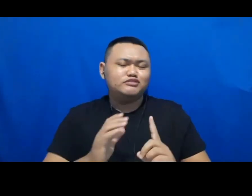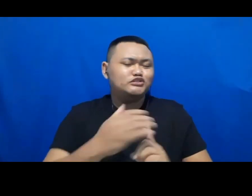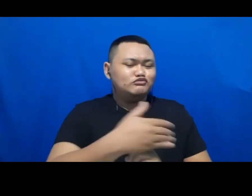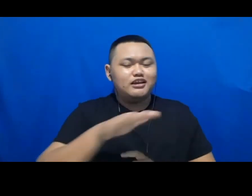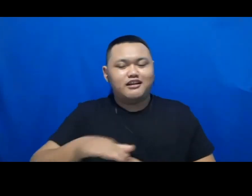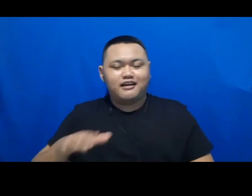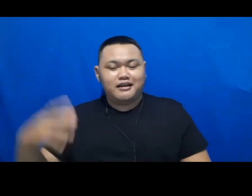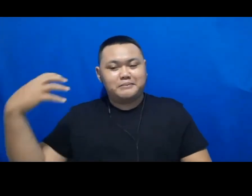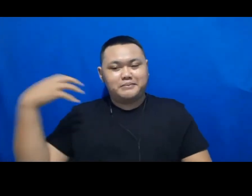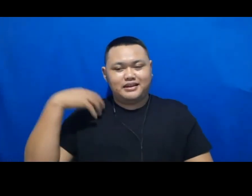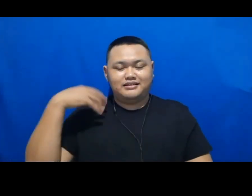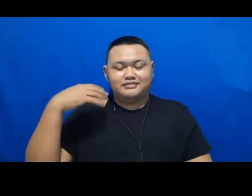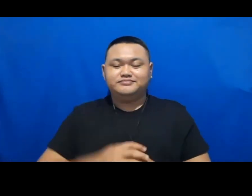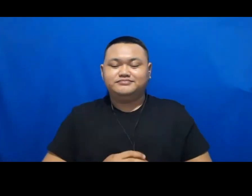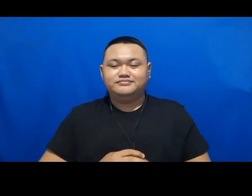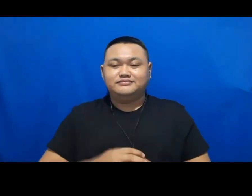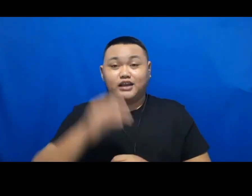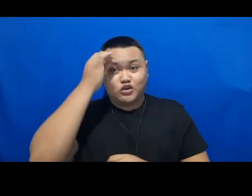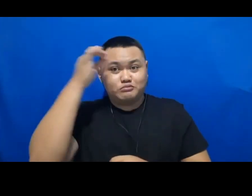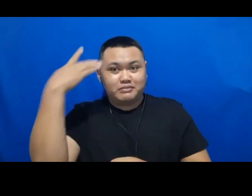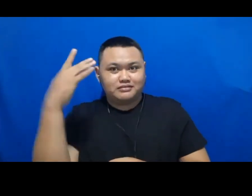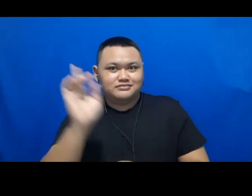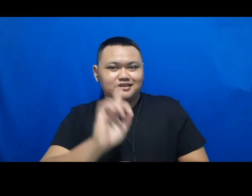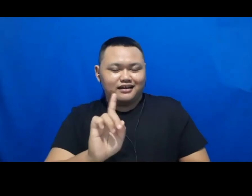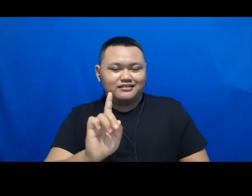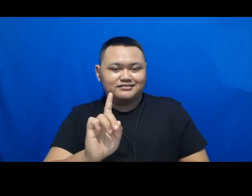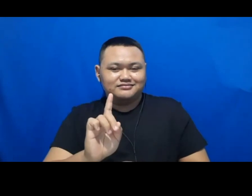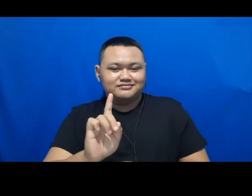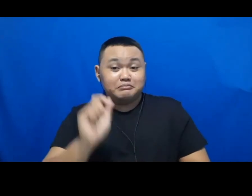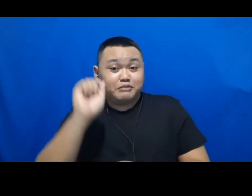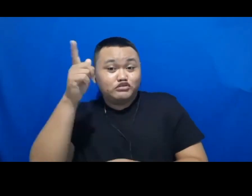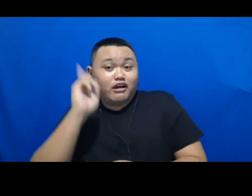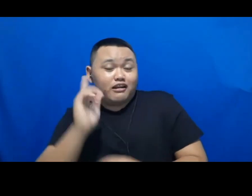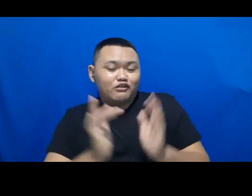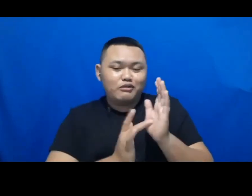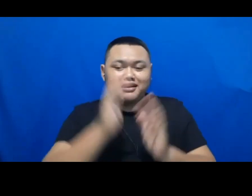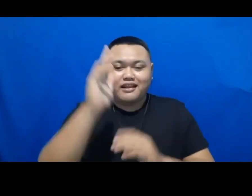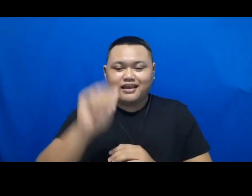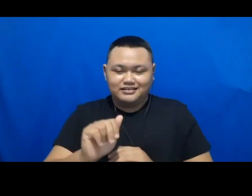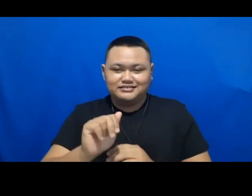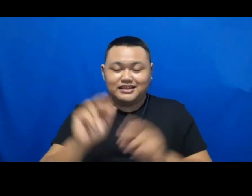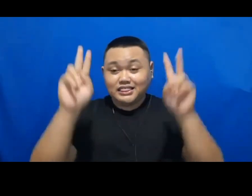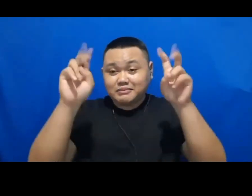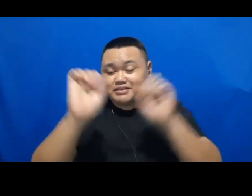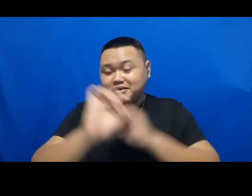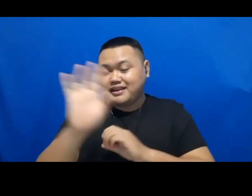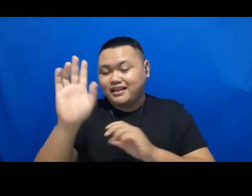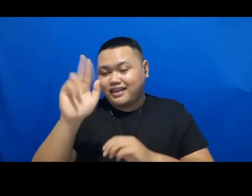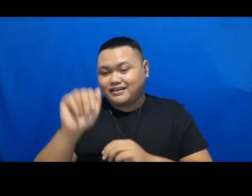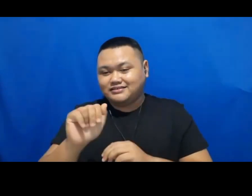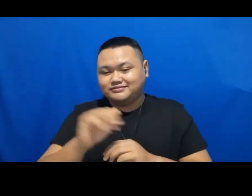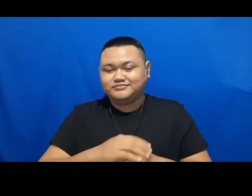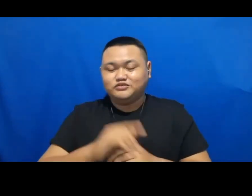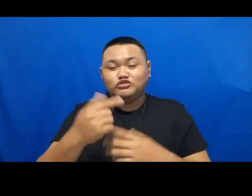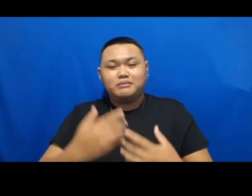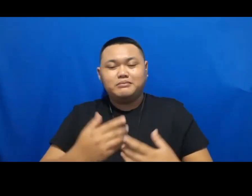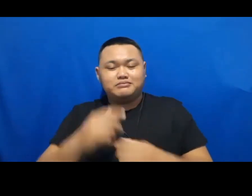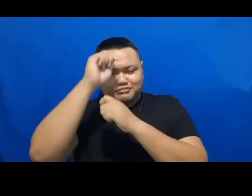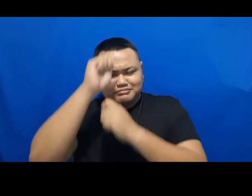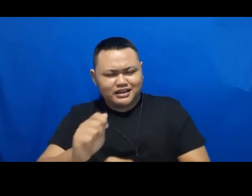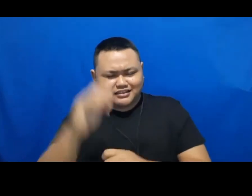gitu. Karena itu tindakan afirmatif menjadi sangat penting. Nah, yang tadi dicontohkan oleh Bu Fitri, oleh Pak Tono dan oleh